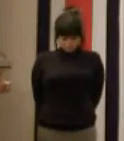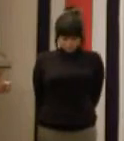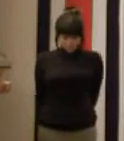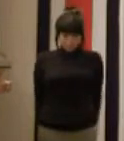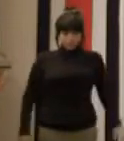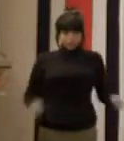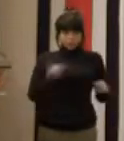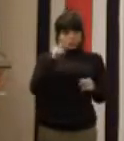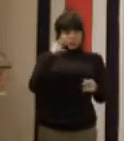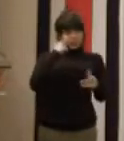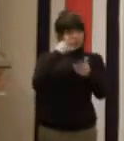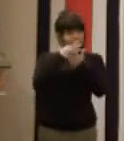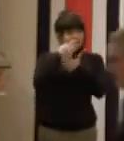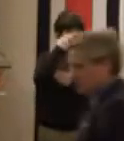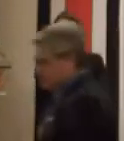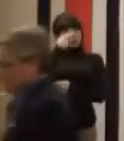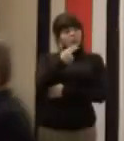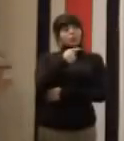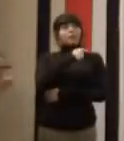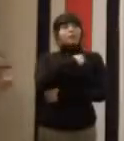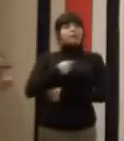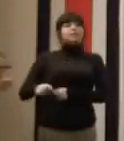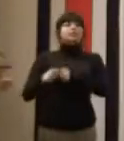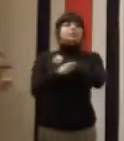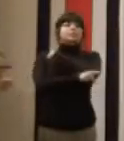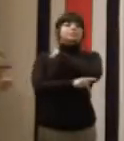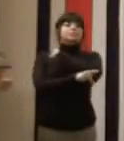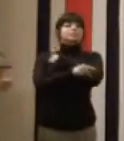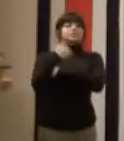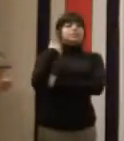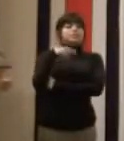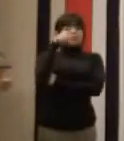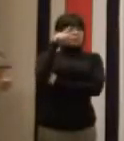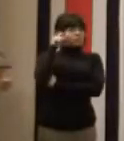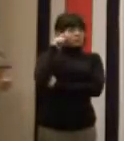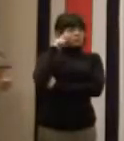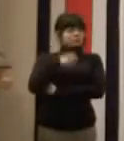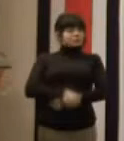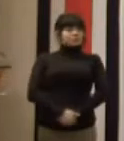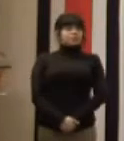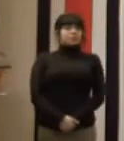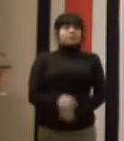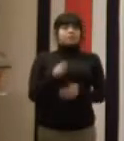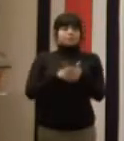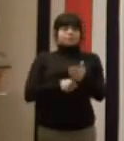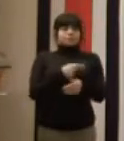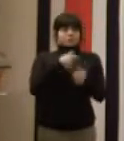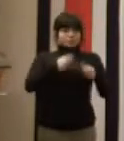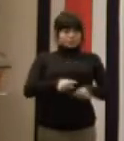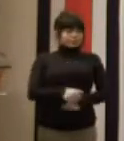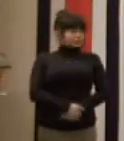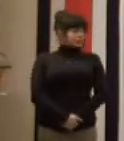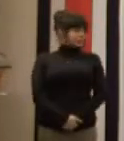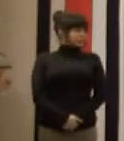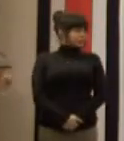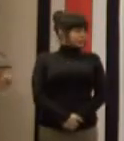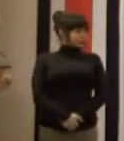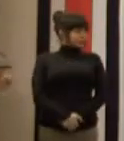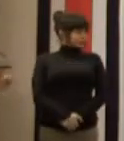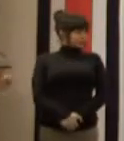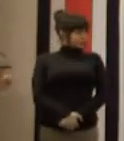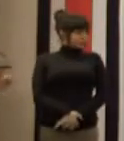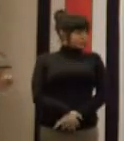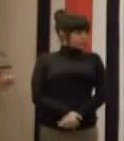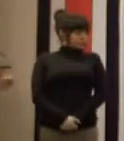Y como testigo de honor, el presidente de la República, el señor Guillermo Solís, firma este convenio.